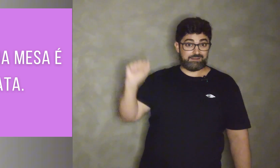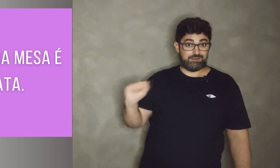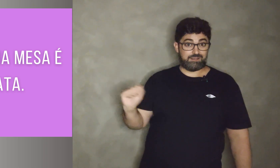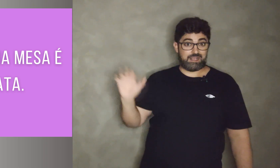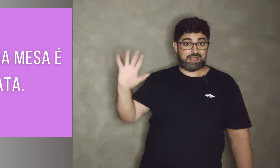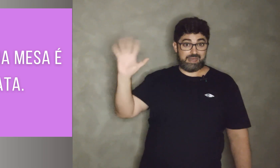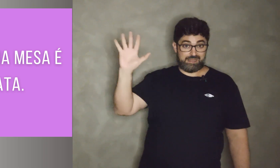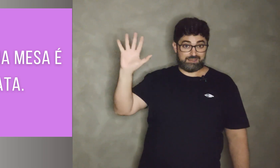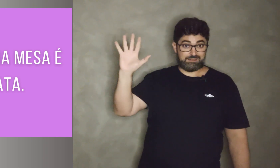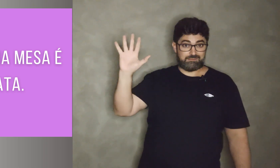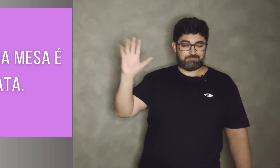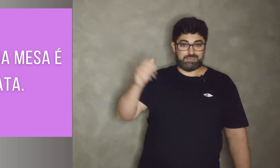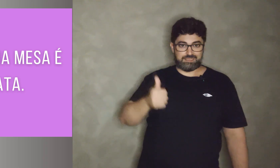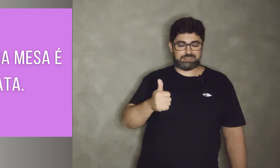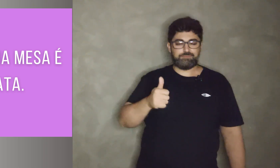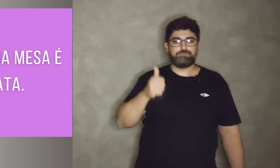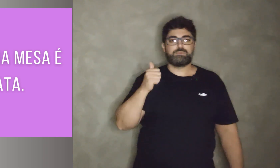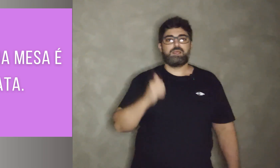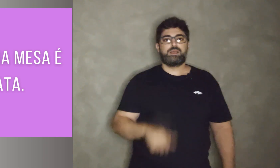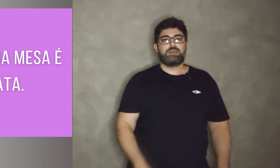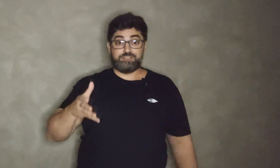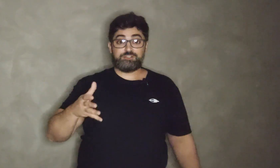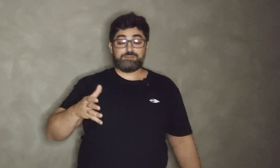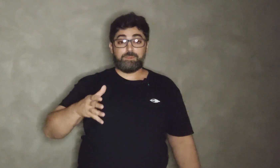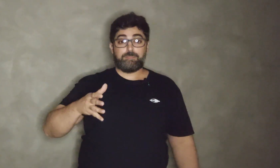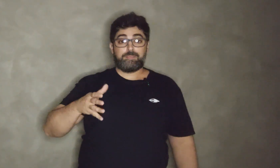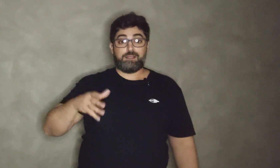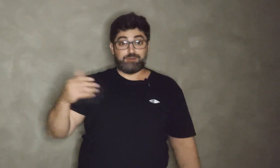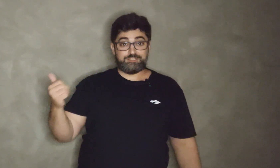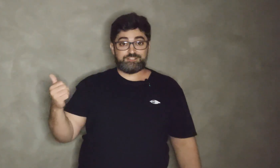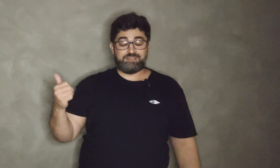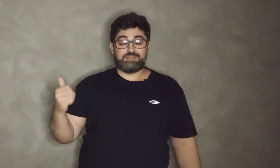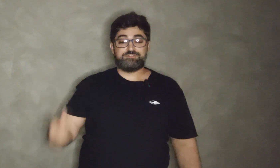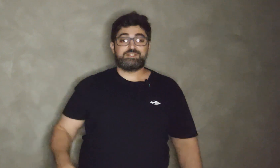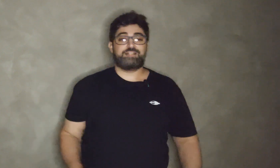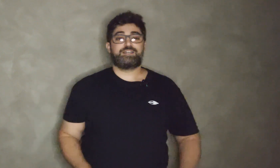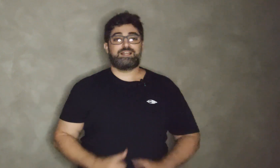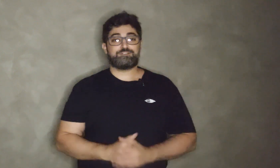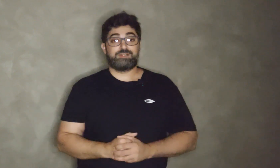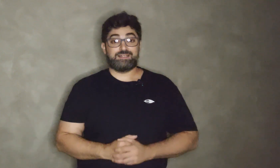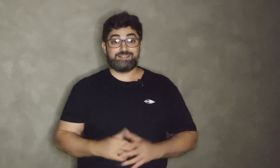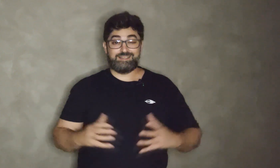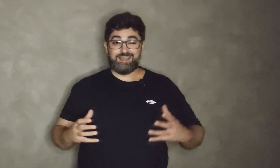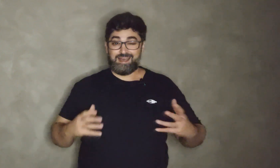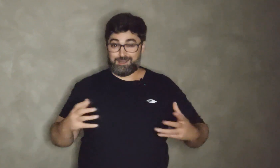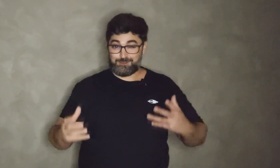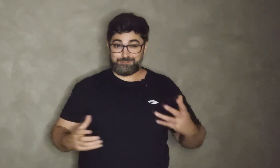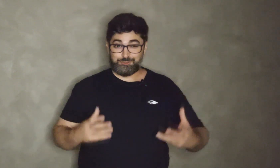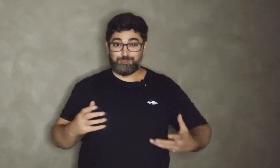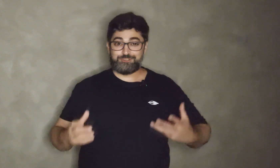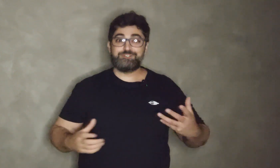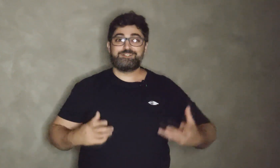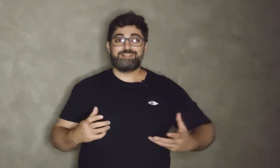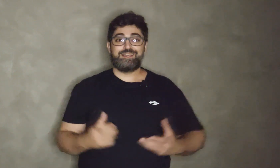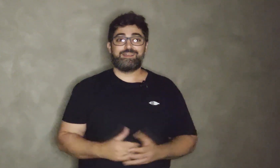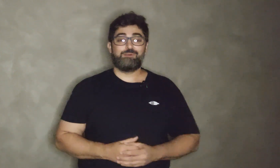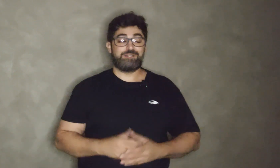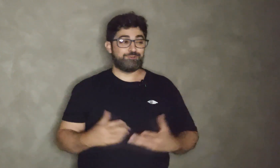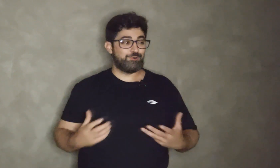ó, cara. Beleza? Gente, agora a gente tem uma atividade relacionada aqui. A aula de hoje, realmente, eu